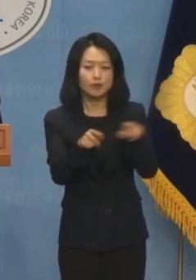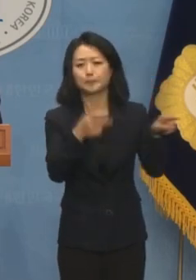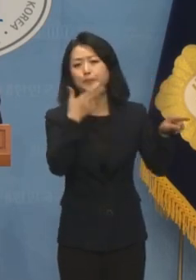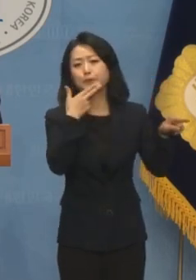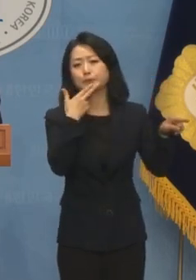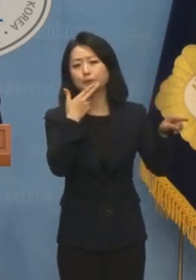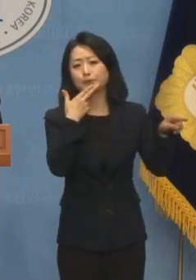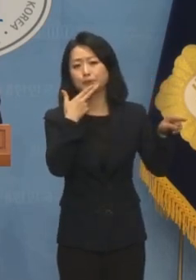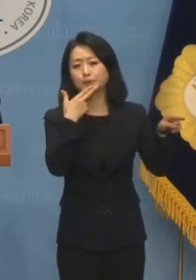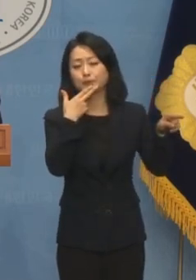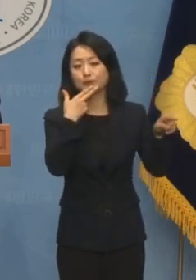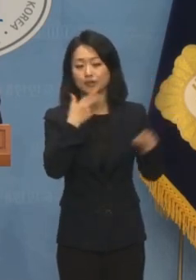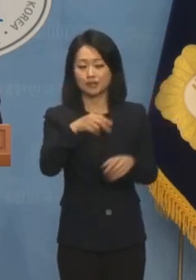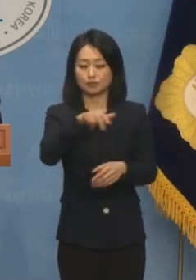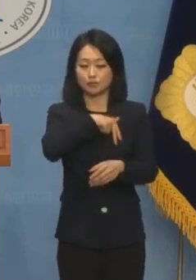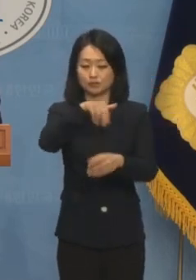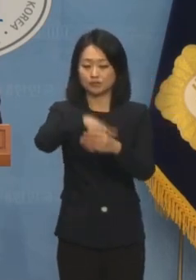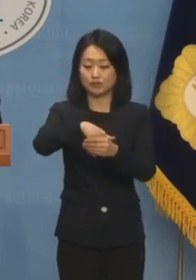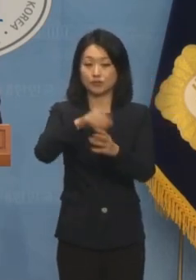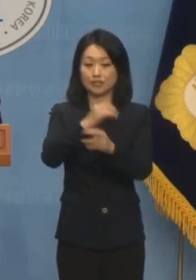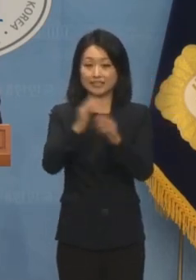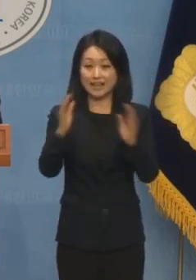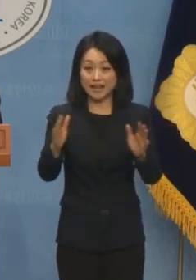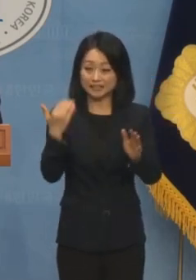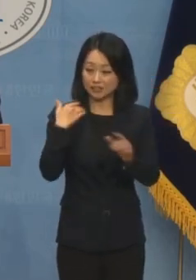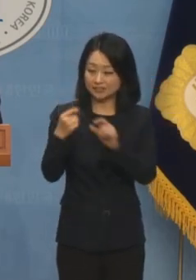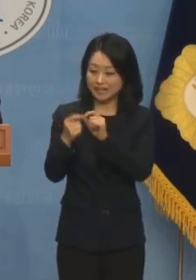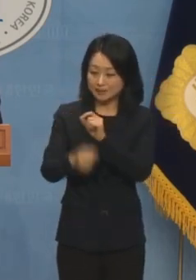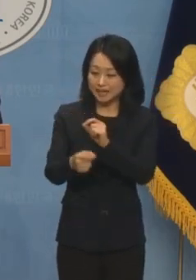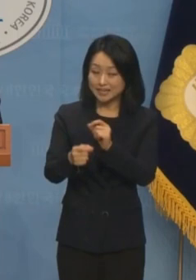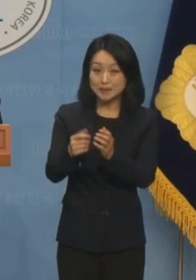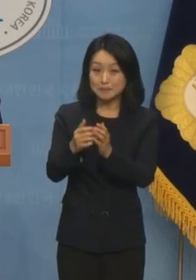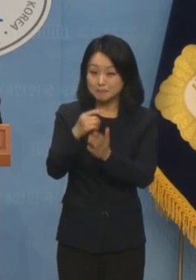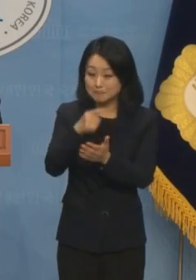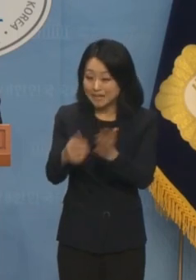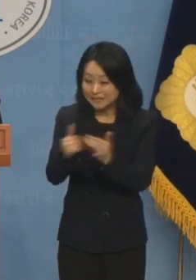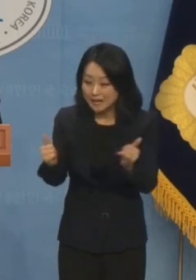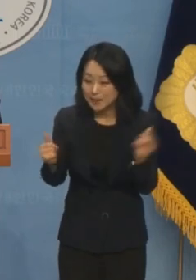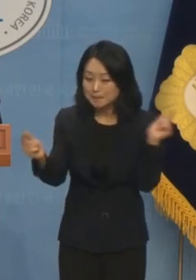심지어 총선 기간에도 전세 사기 피해자들을 만나지 않았습니다.